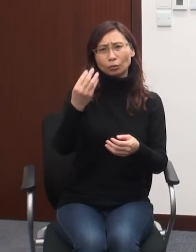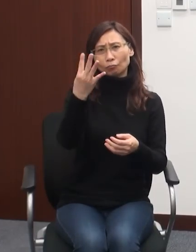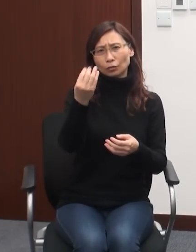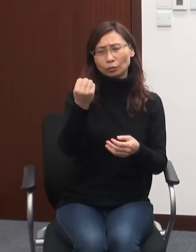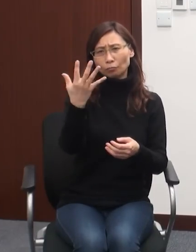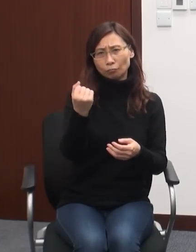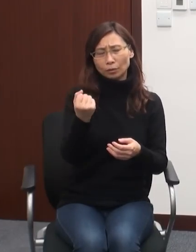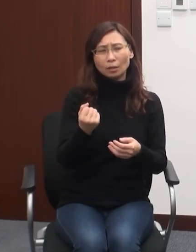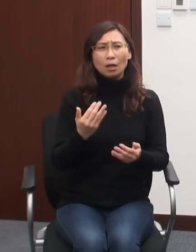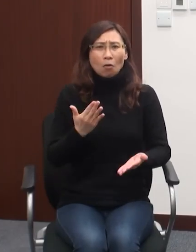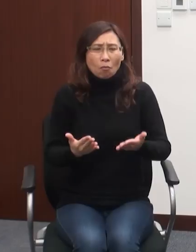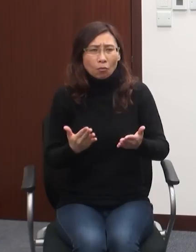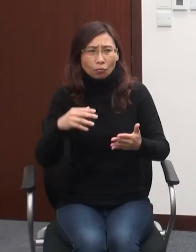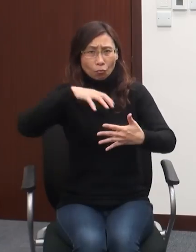嗰個